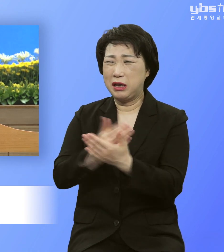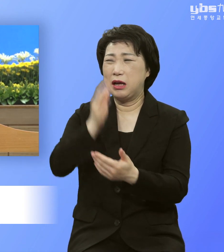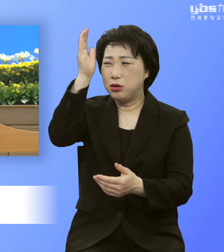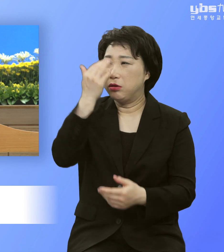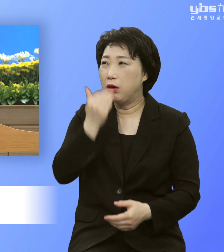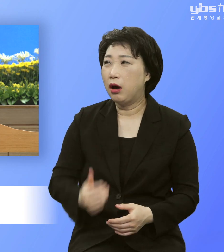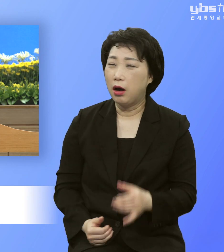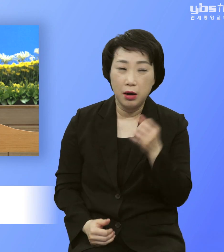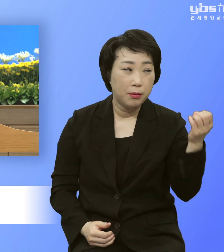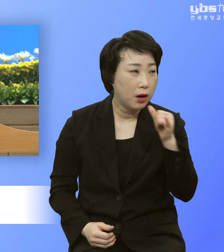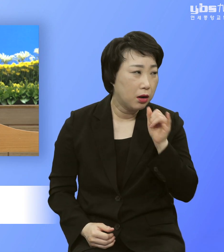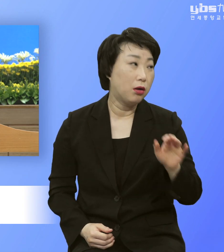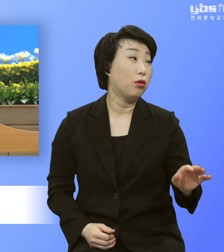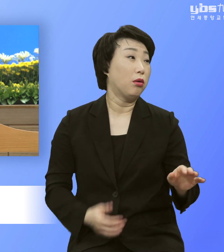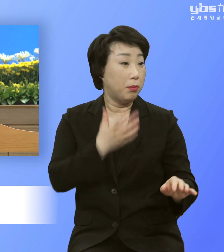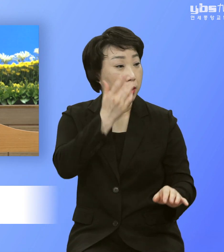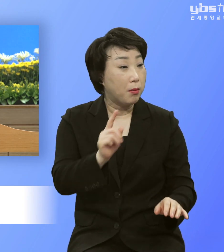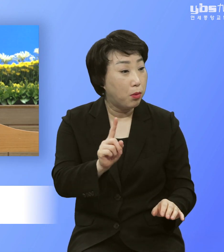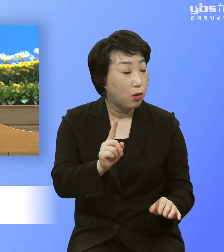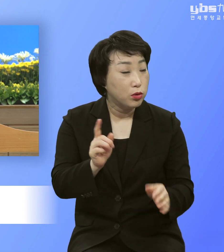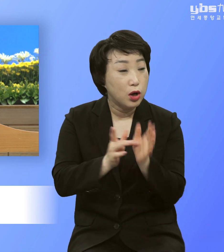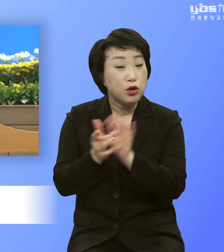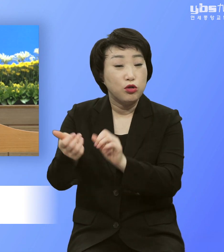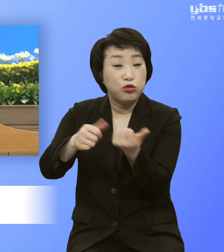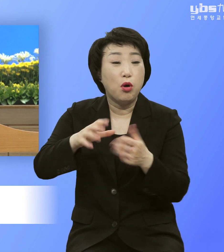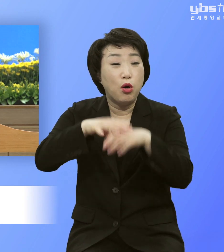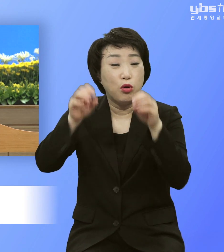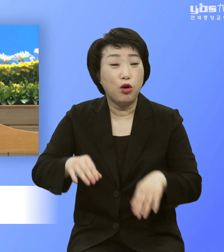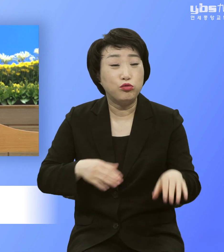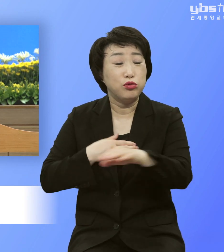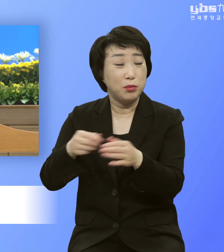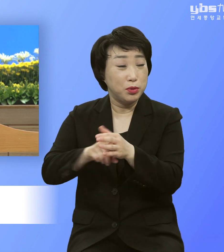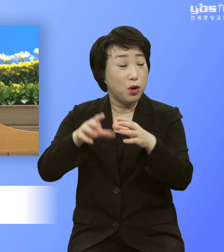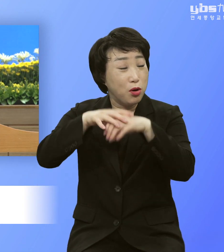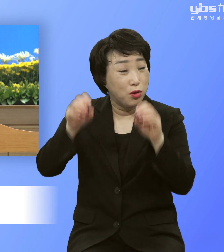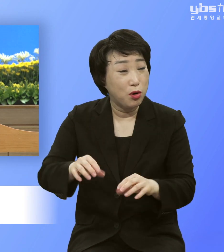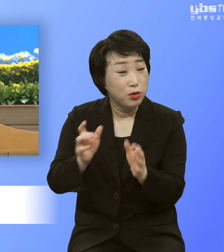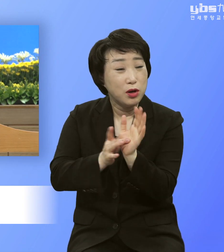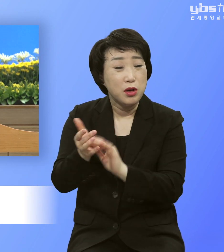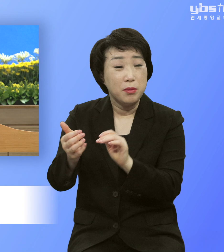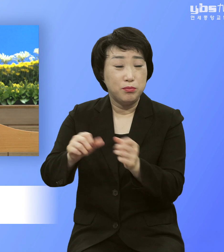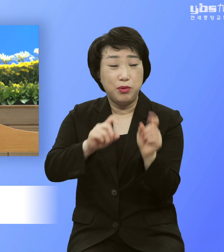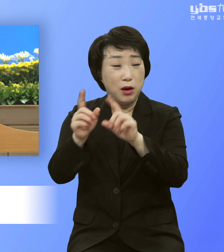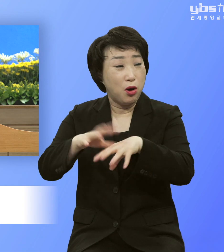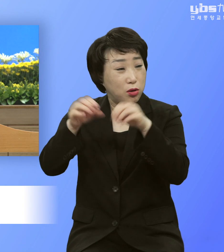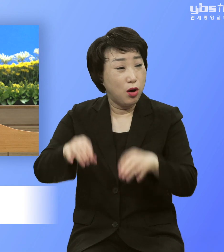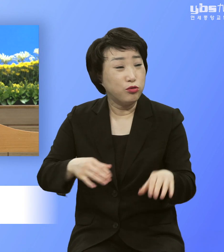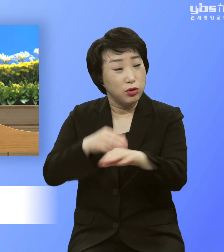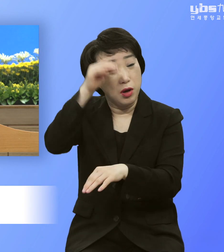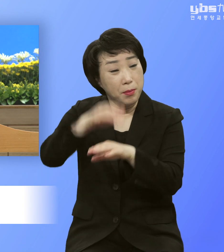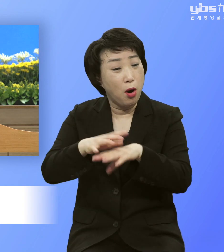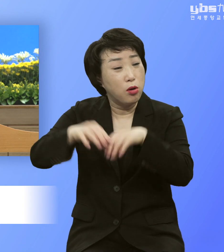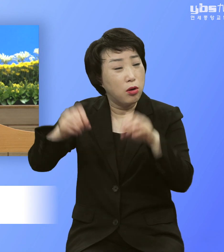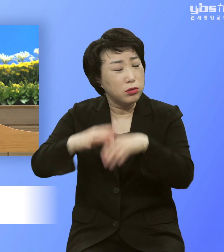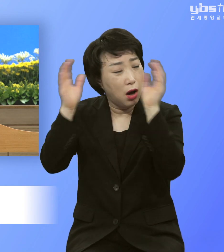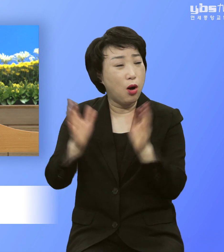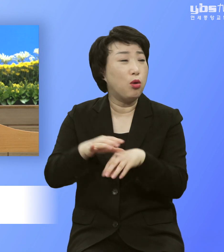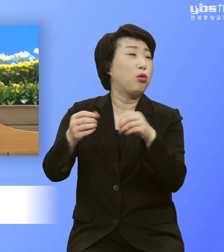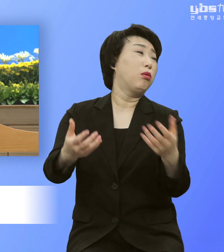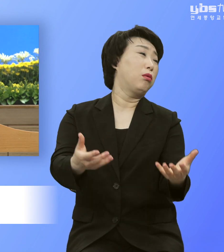그것 말하자면 예수의 죽음도 헛것이고 우리 믿음도 헛것이고 예수의 부활도 헛것이고 우리가 예배도 헛것이 다